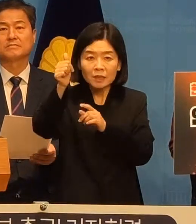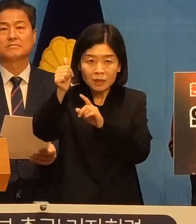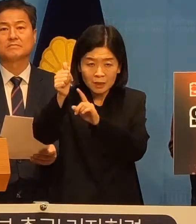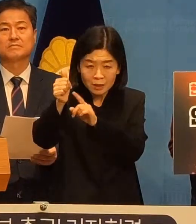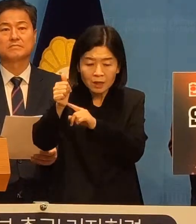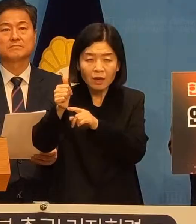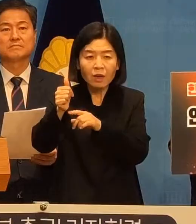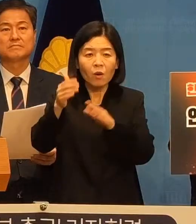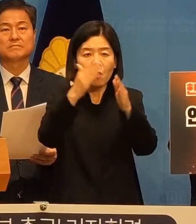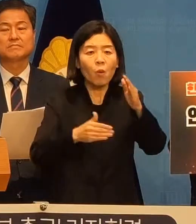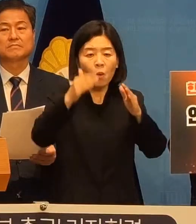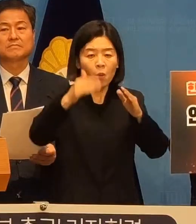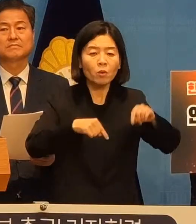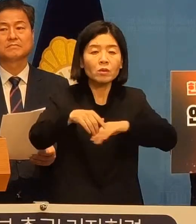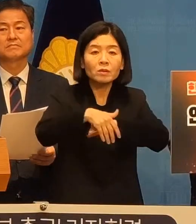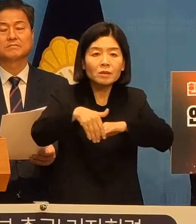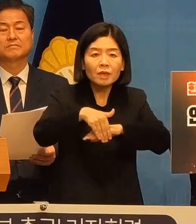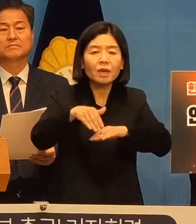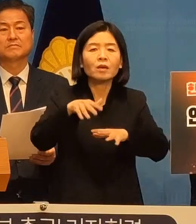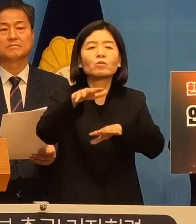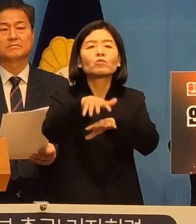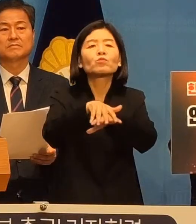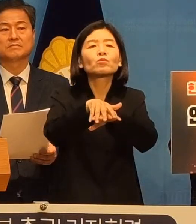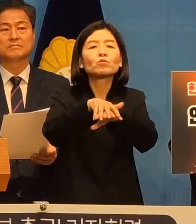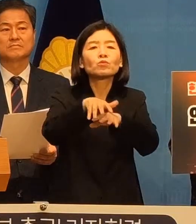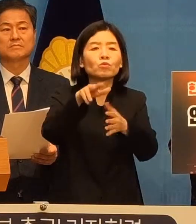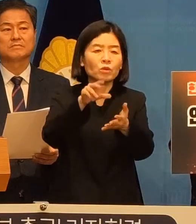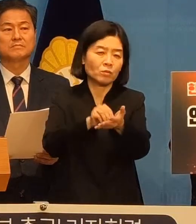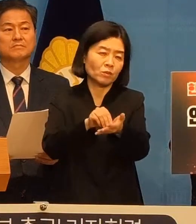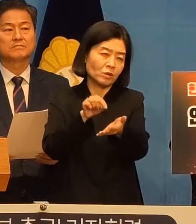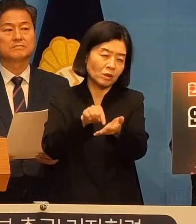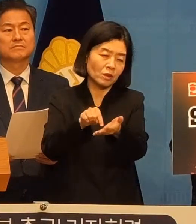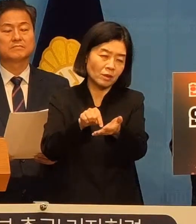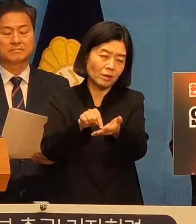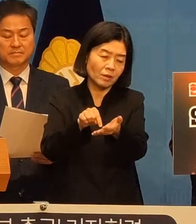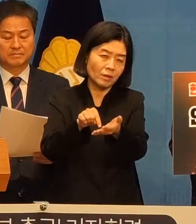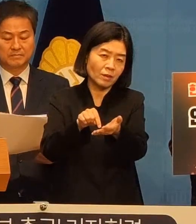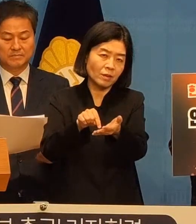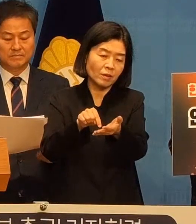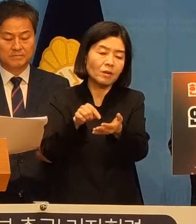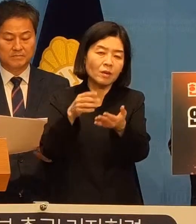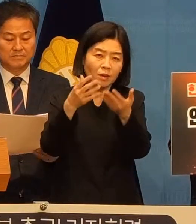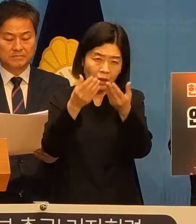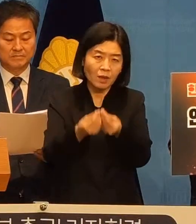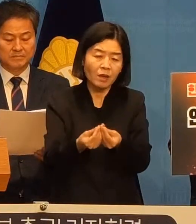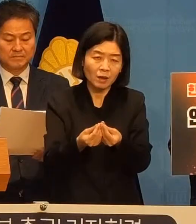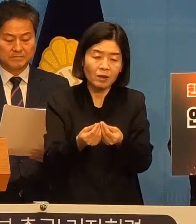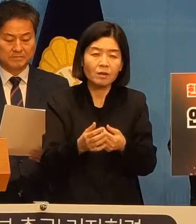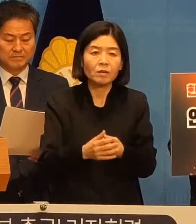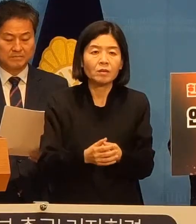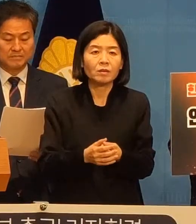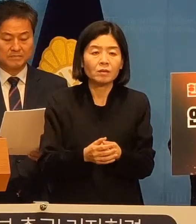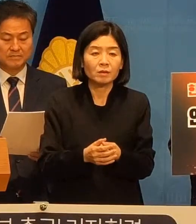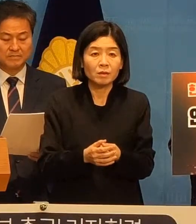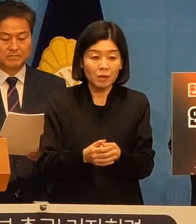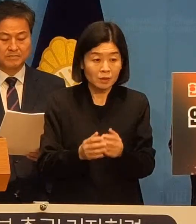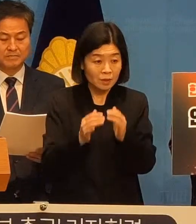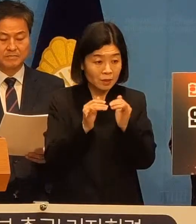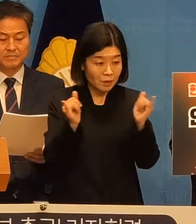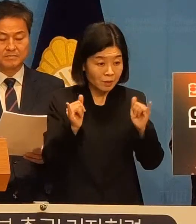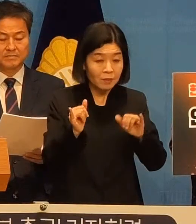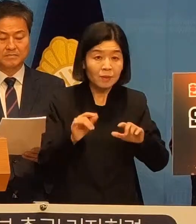구조적인 문제를 집약적으로 보여주고 있는 사례라고 할 수 있겠습니다. 저는 이 사업을 통해서 시민의